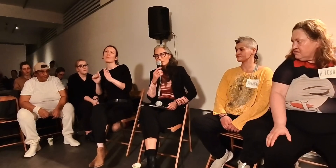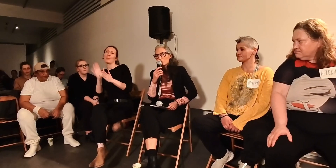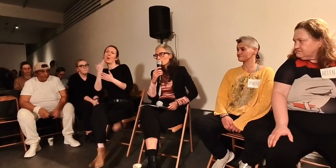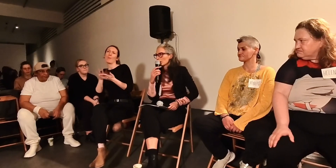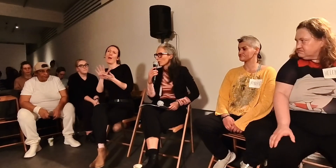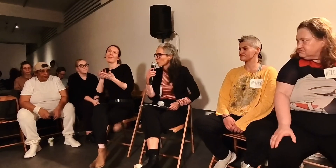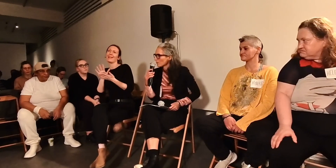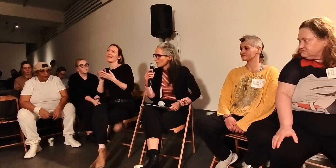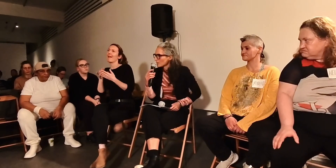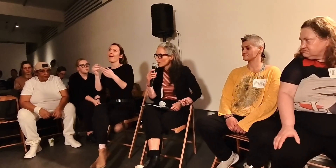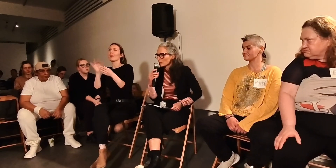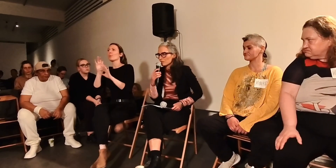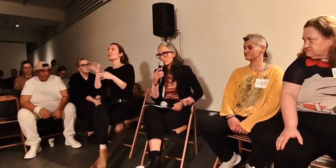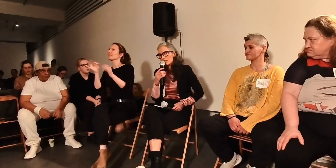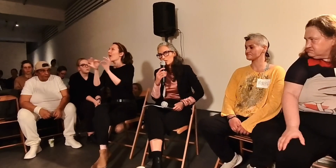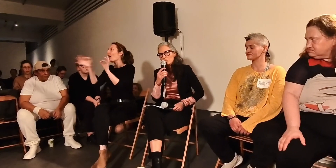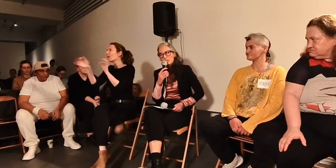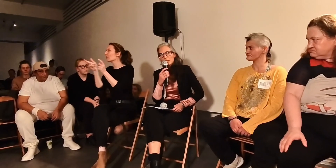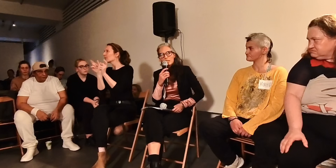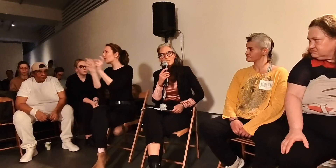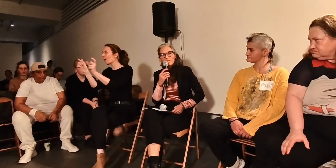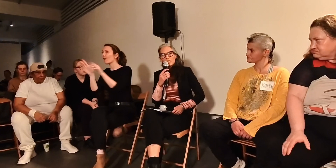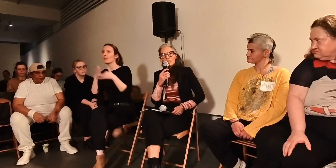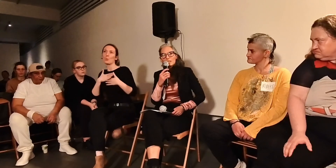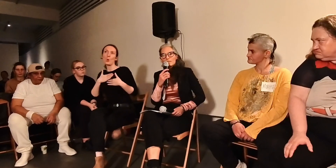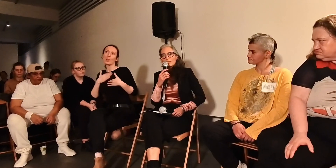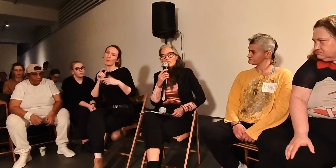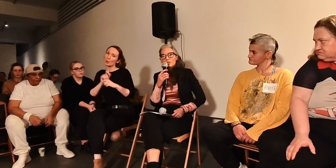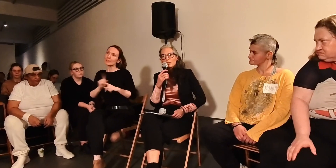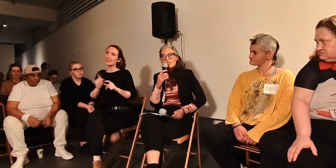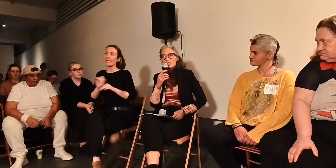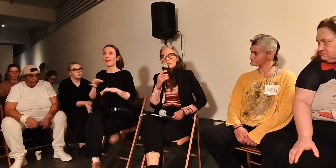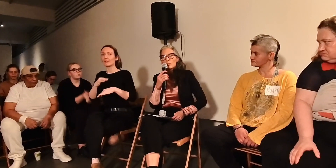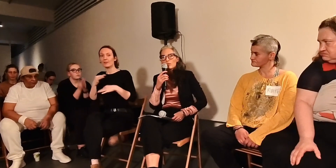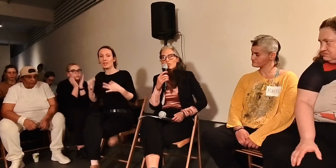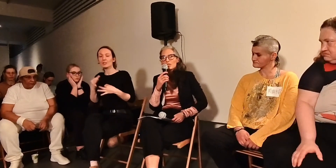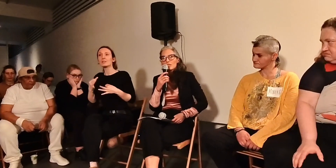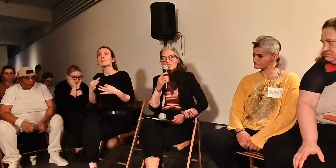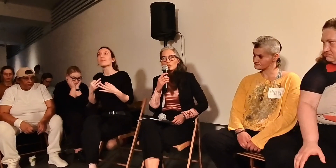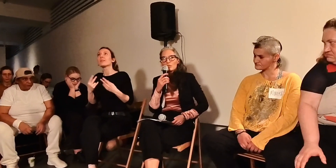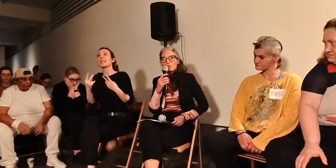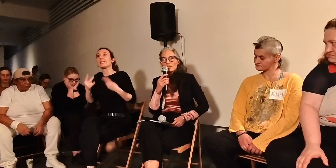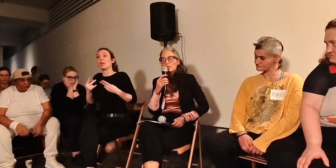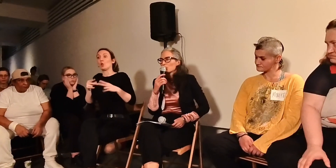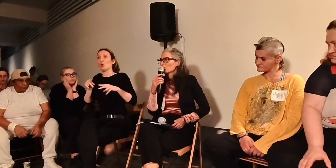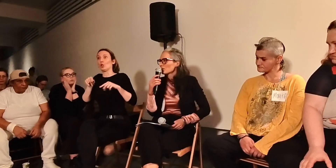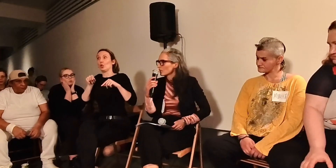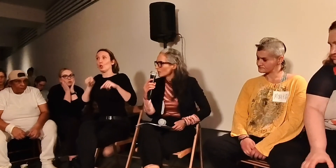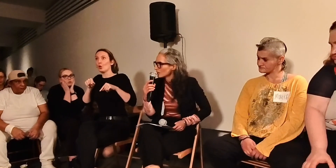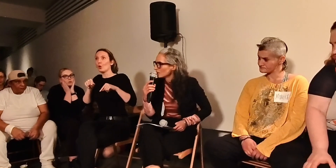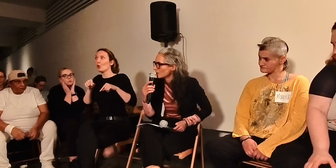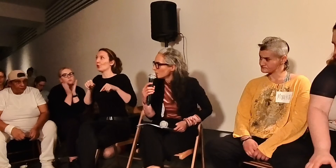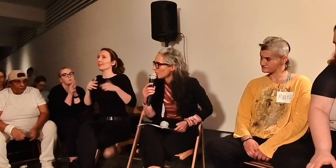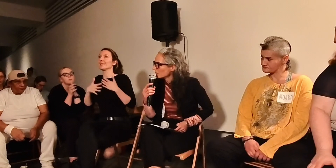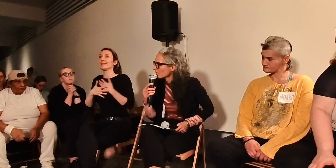materiálech, ať už třeba na pozvánce nebo v našich interních, tak vlastně jako, že celý ten proces té diskuze už